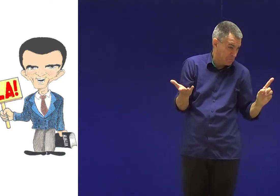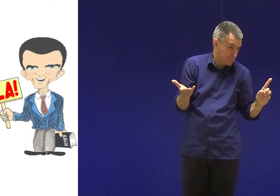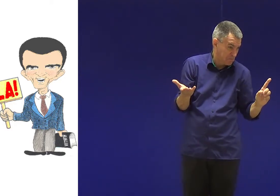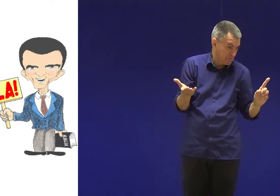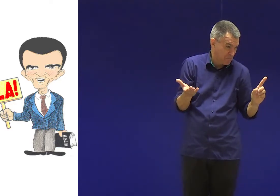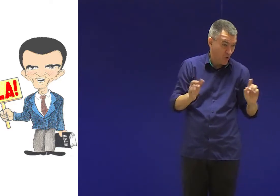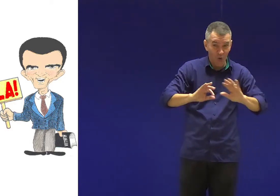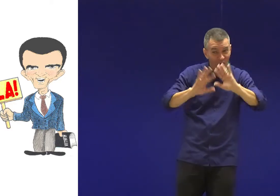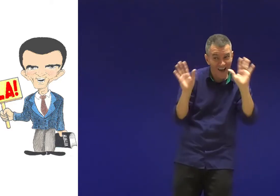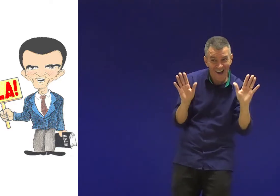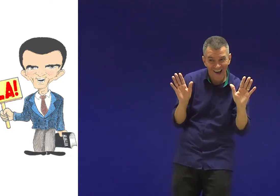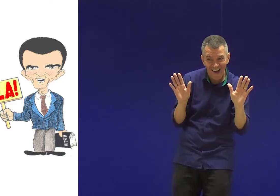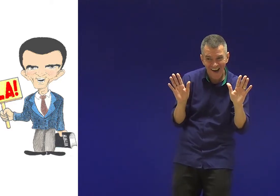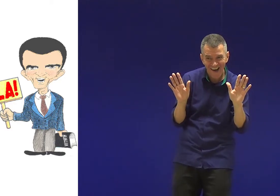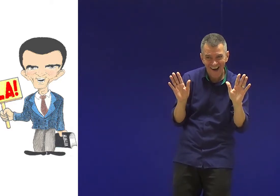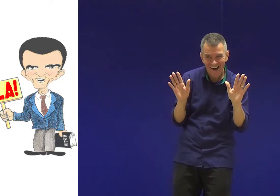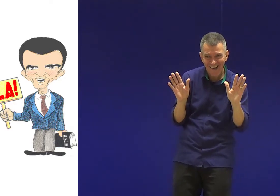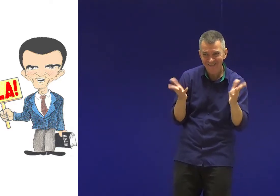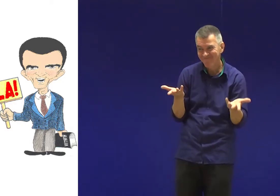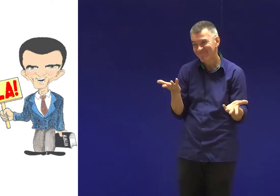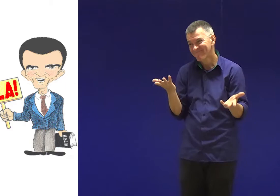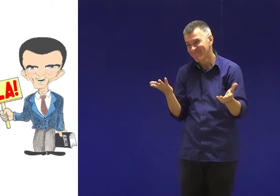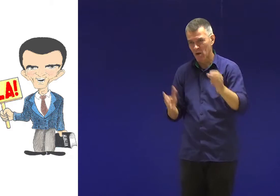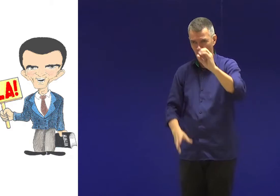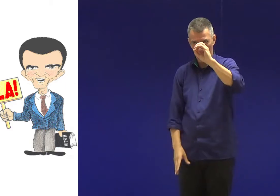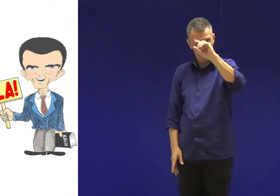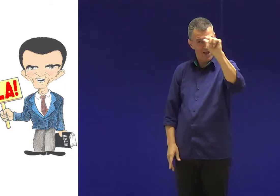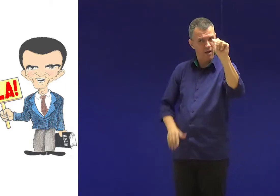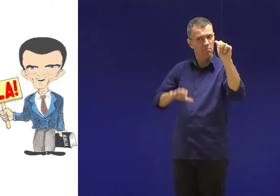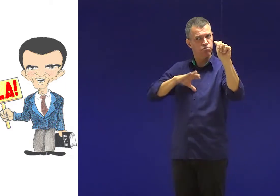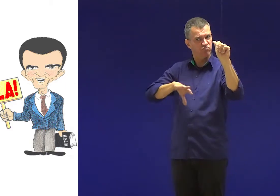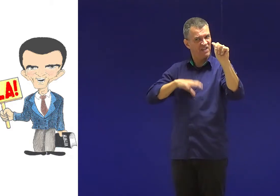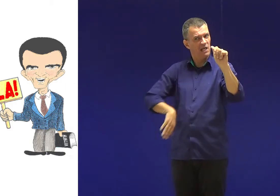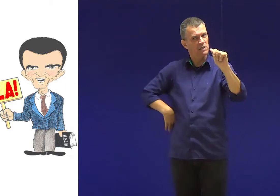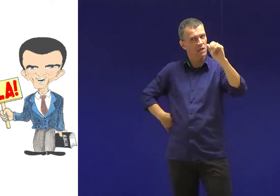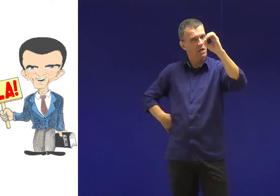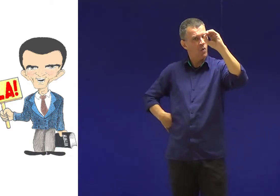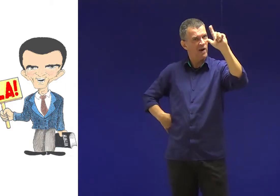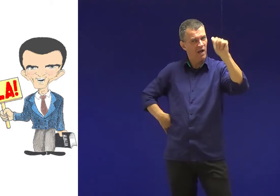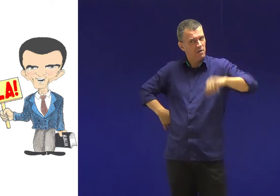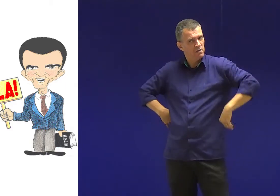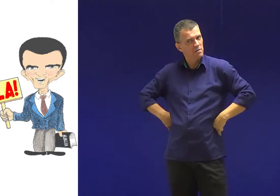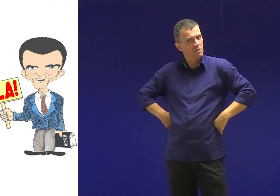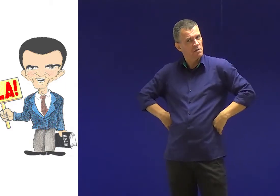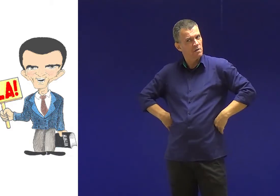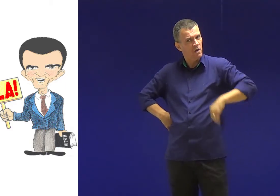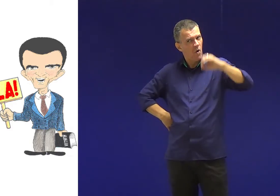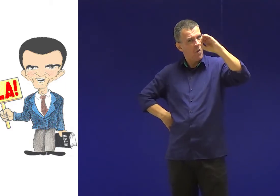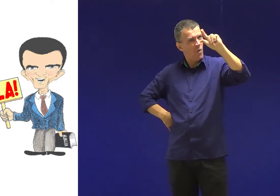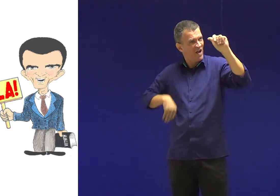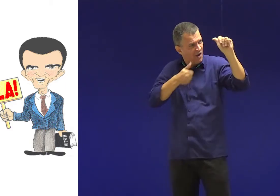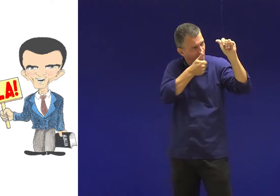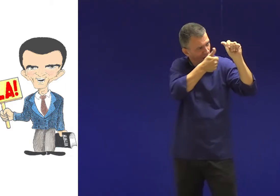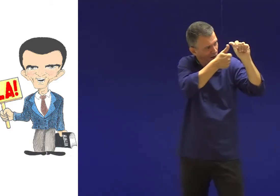É legal? Não combina? Acho que é legal, né? Pode ser assim? Mas isso é muito de coisa de ouvinte.